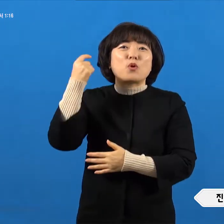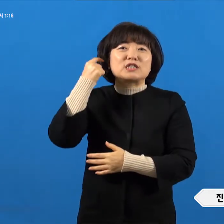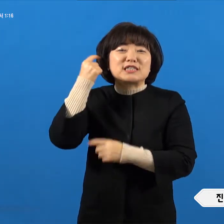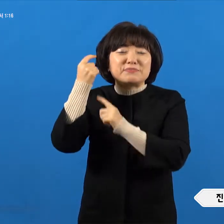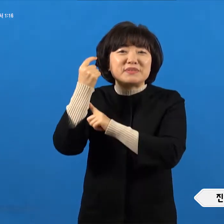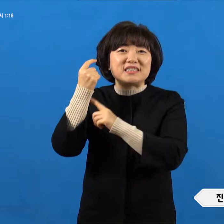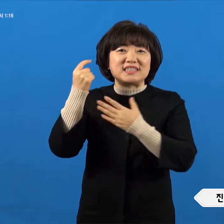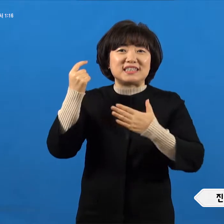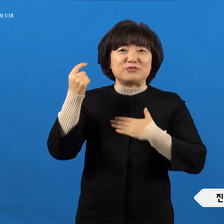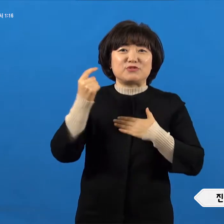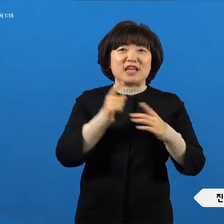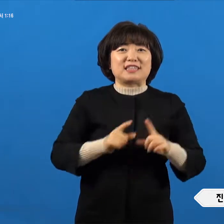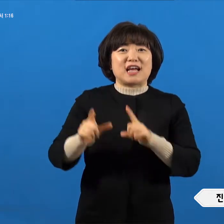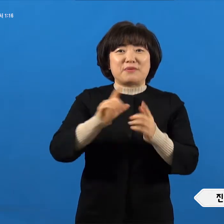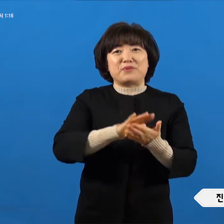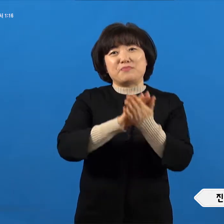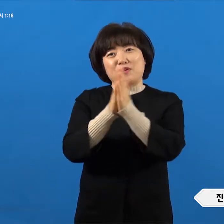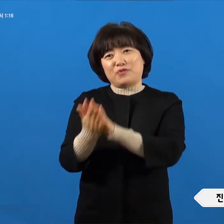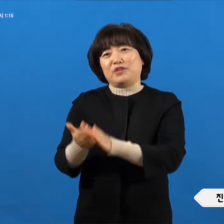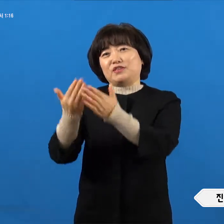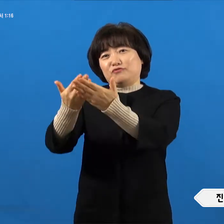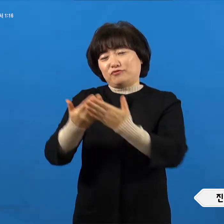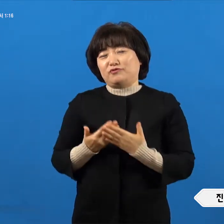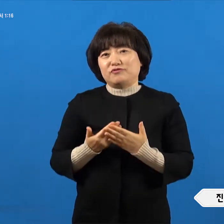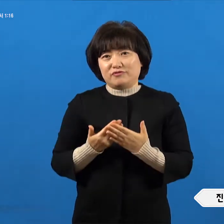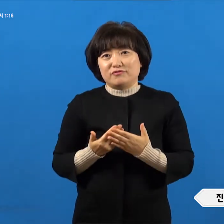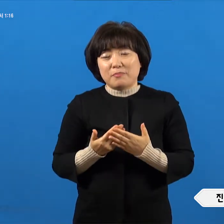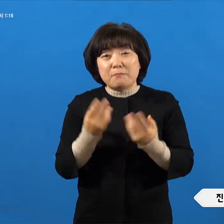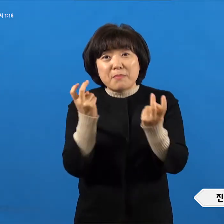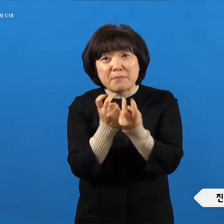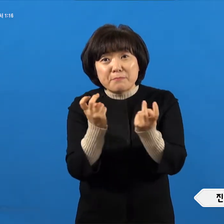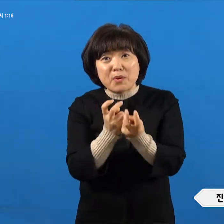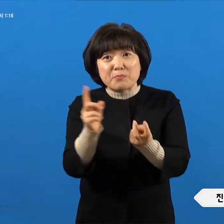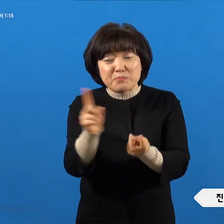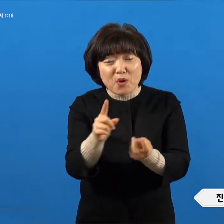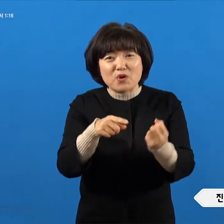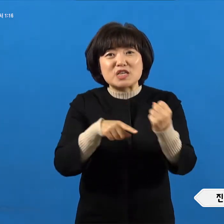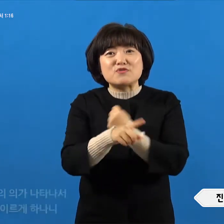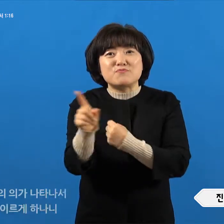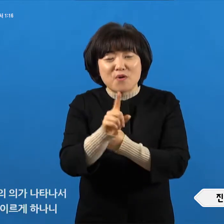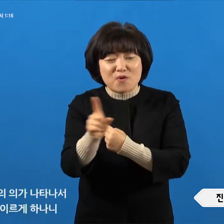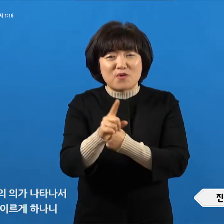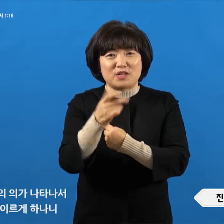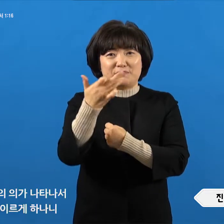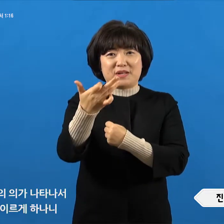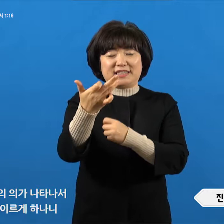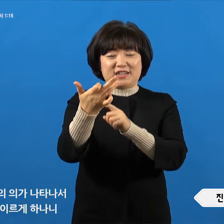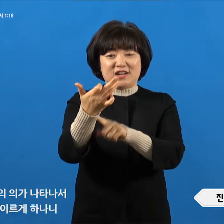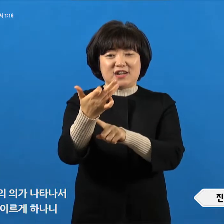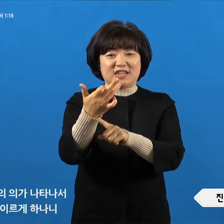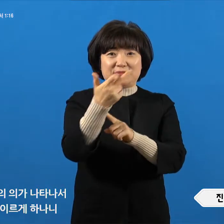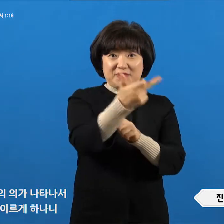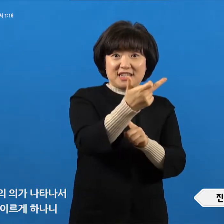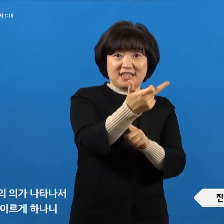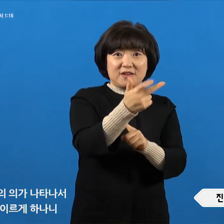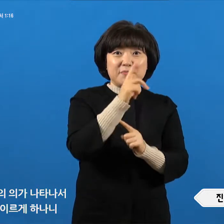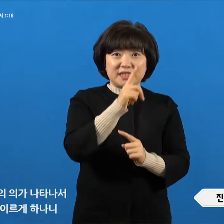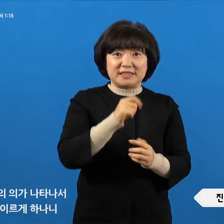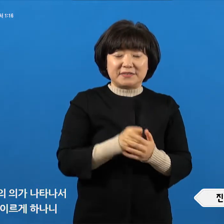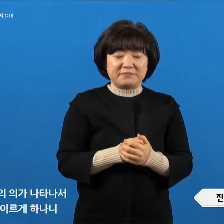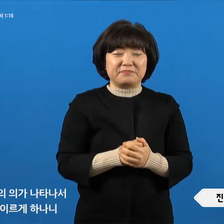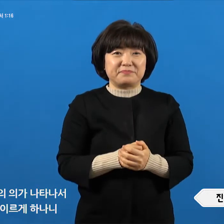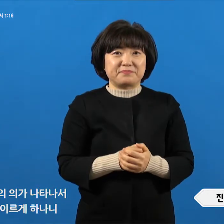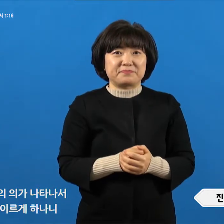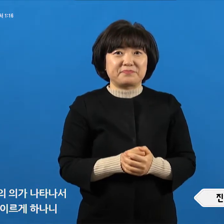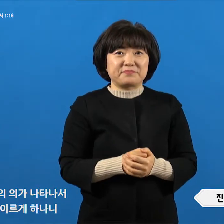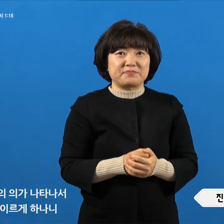삶을 변화시킵니까? 오늘 본문 17절은 우리에게 그 이유를 설명합니다. 17절 말씀